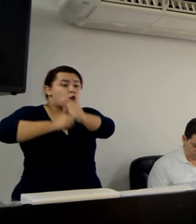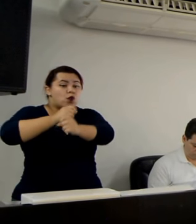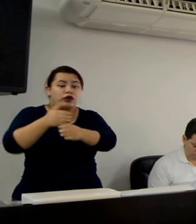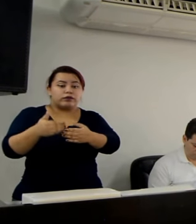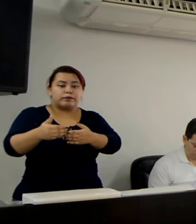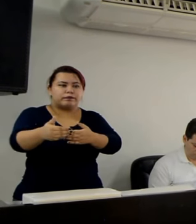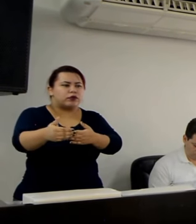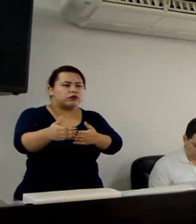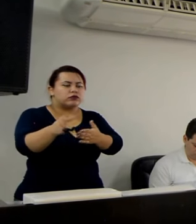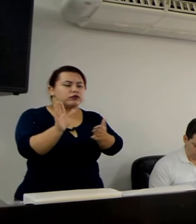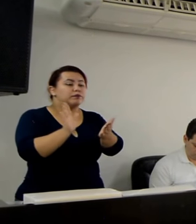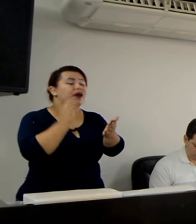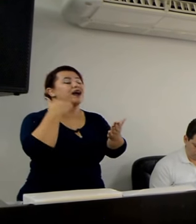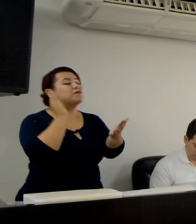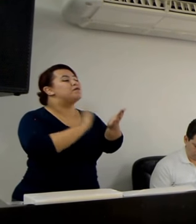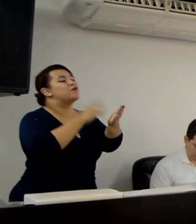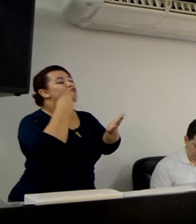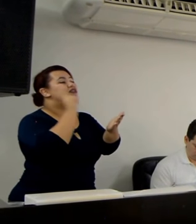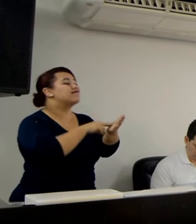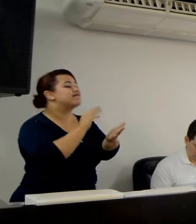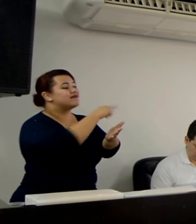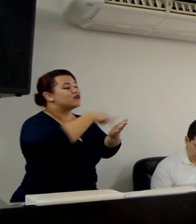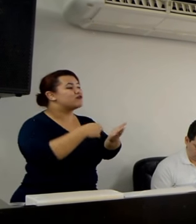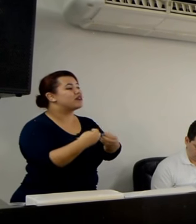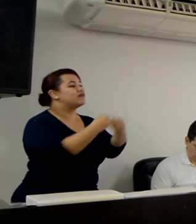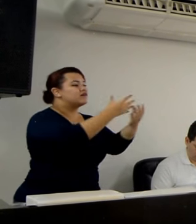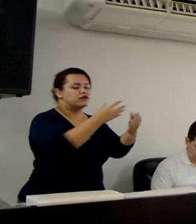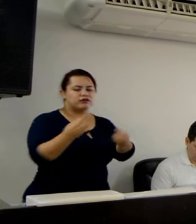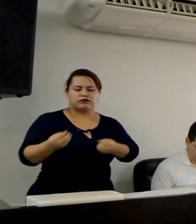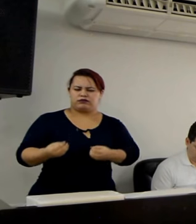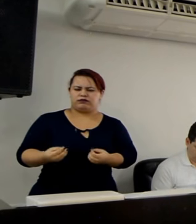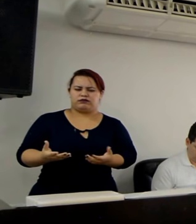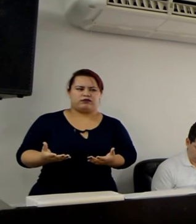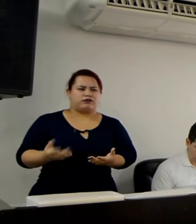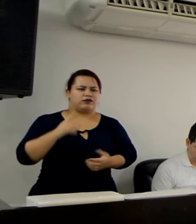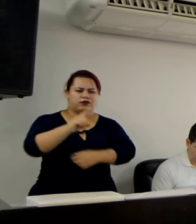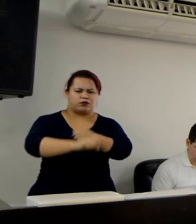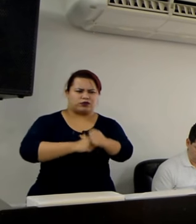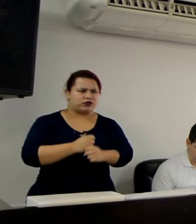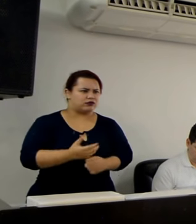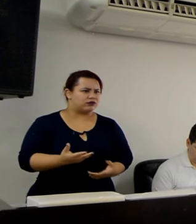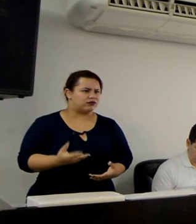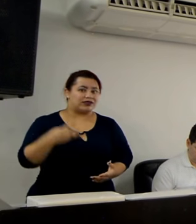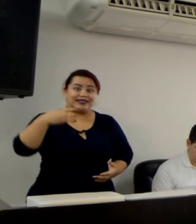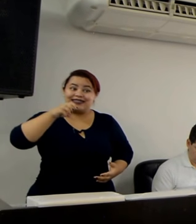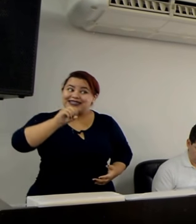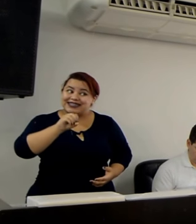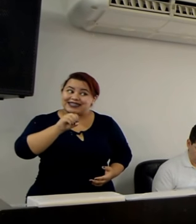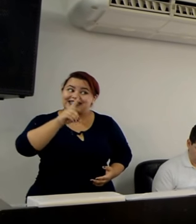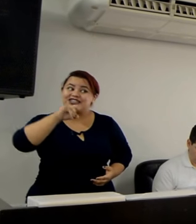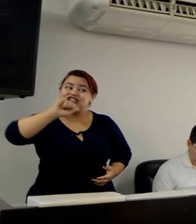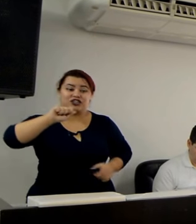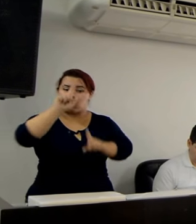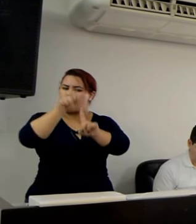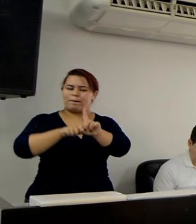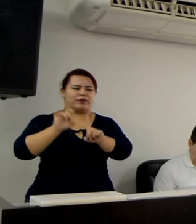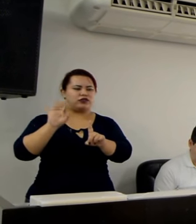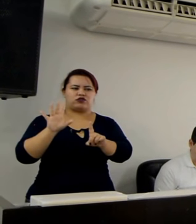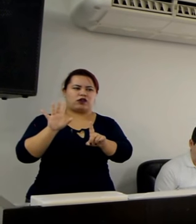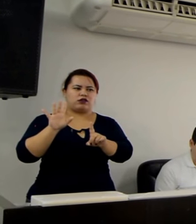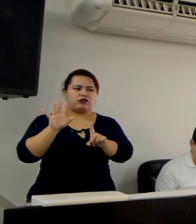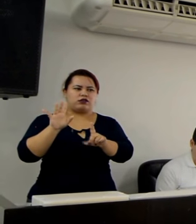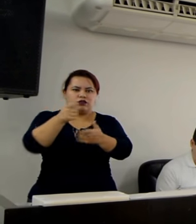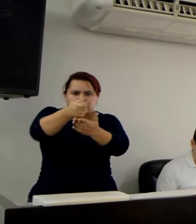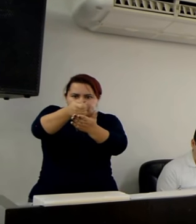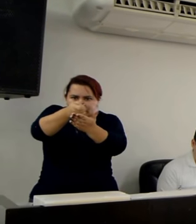que determinava apenas 30 dias para o prefeito passado poder publicar. Então a gente trabalhou,